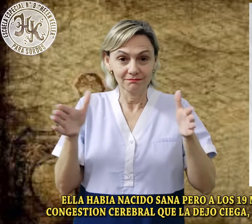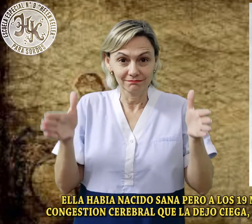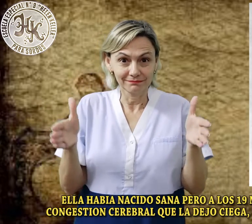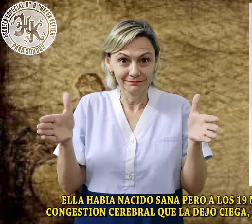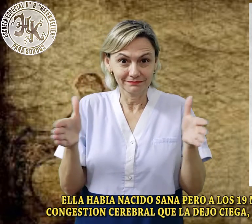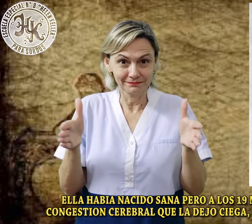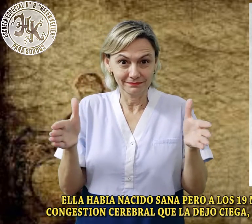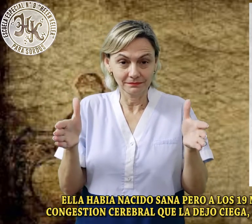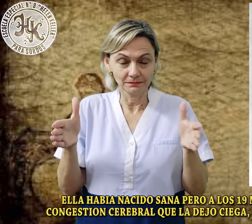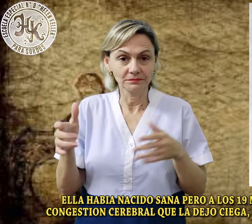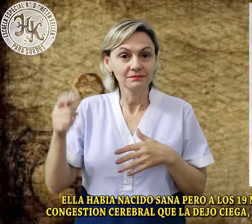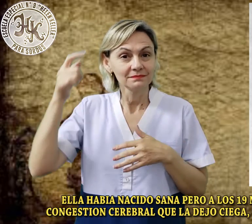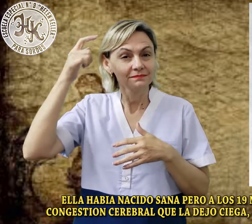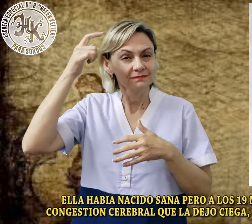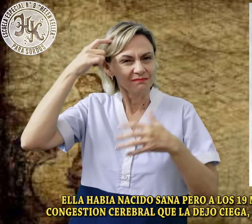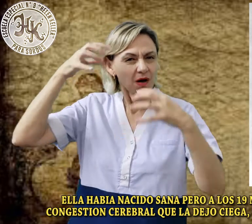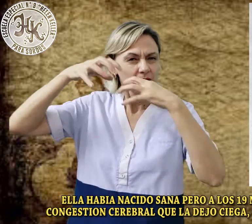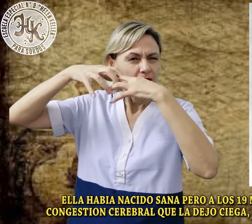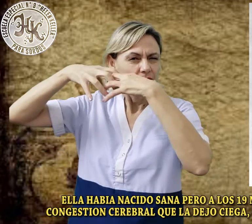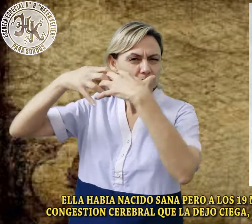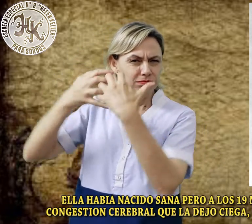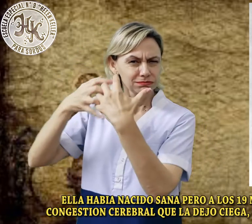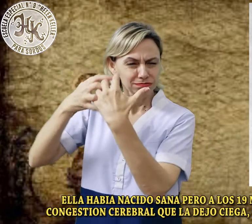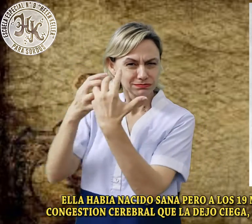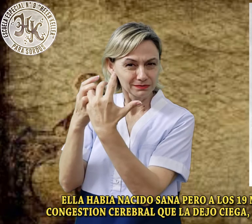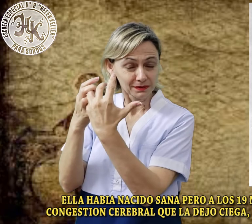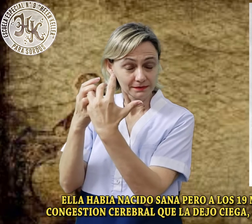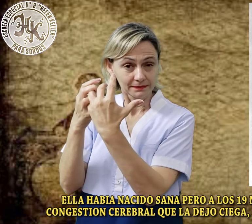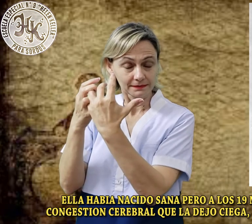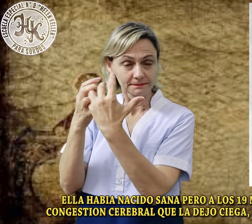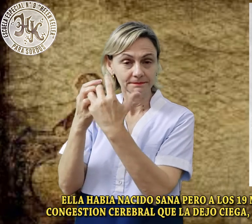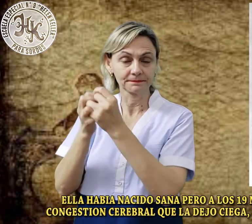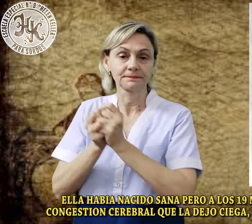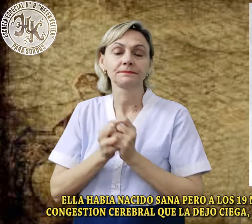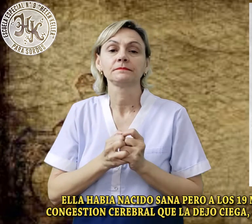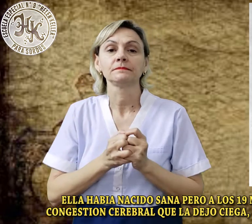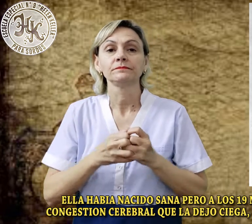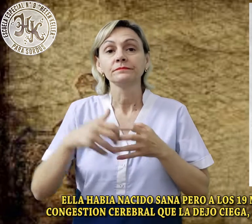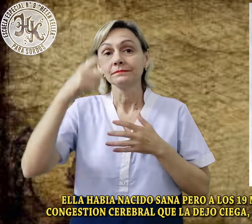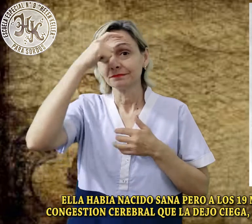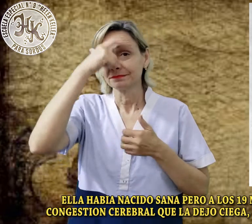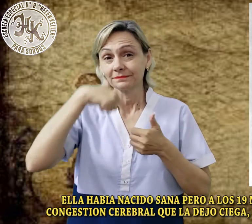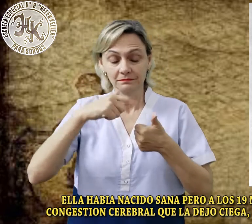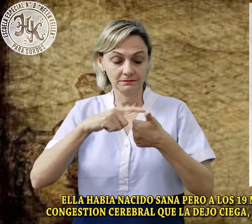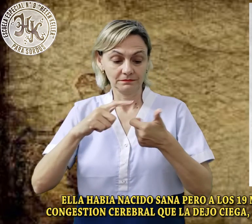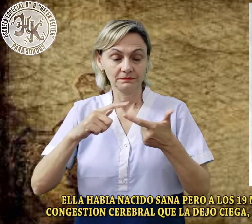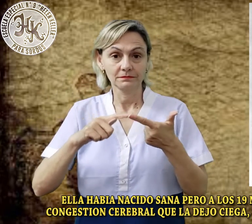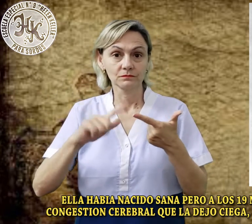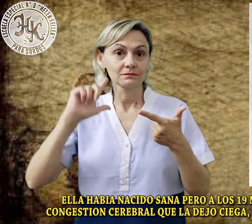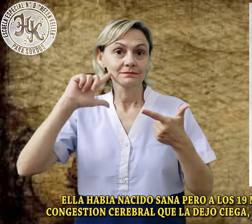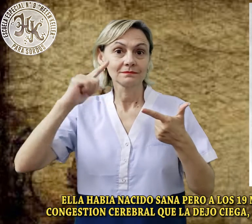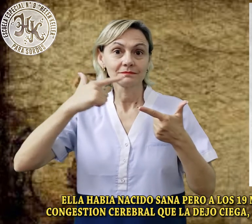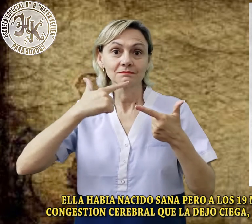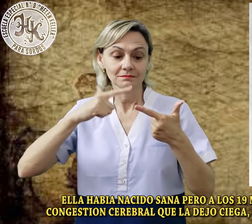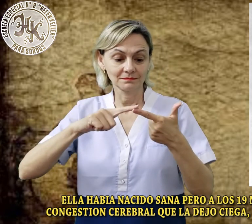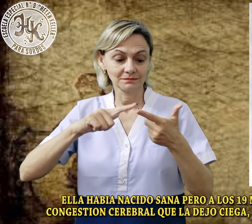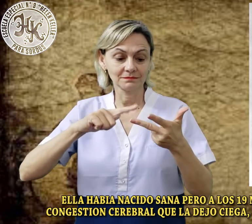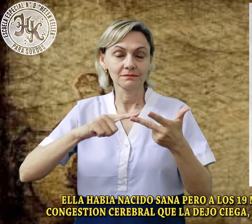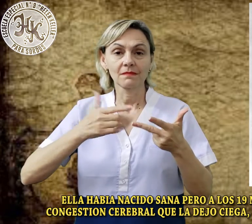una congestión cerebral que la dejó ciega, sorda e incapaz